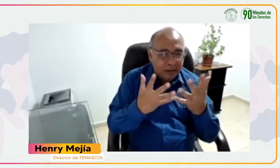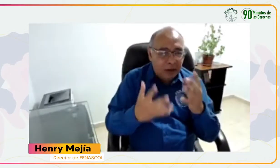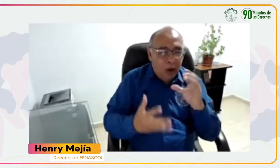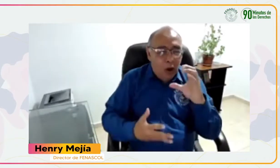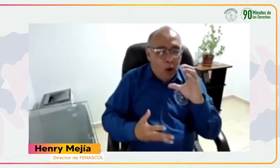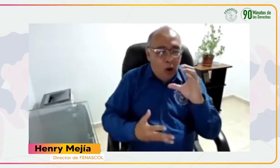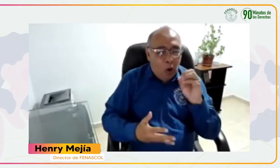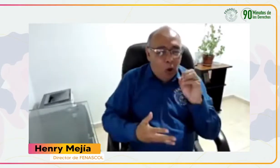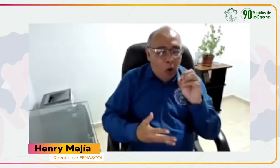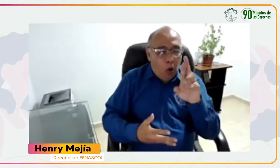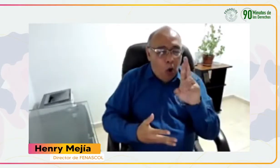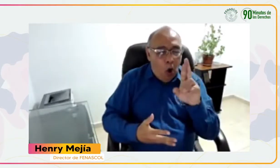CORPAX.